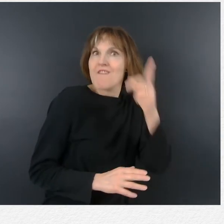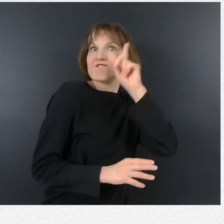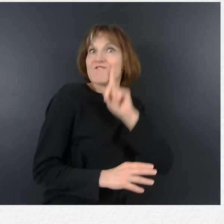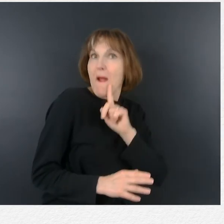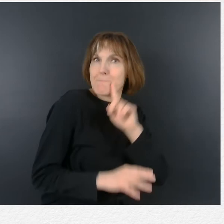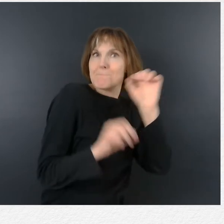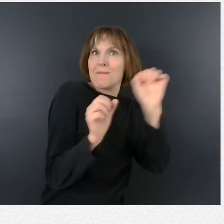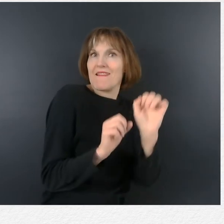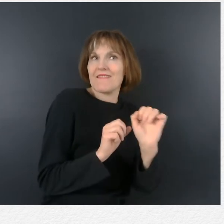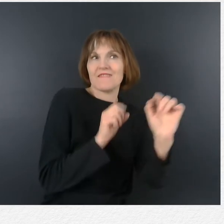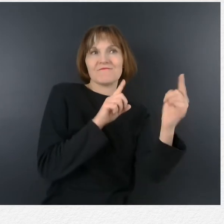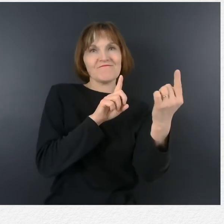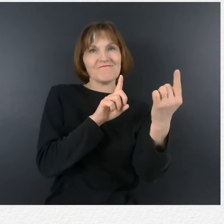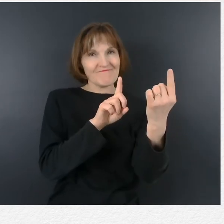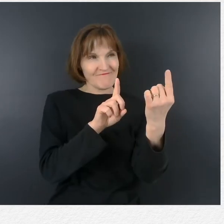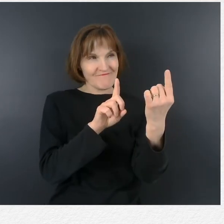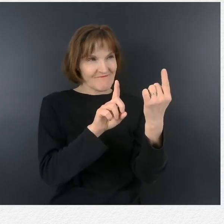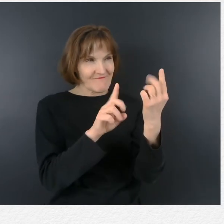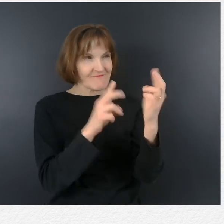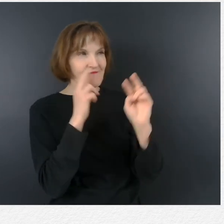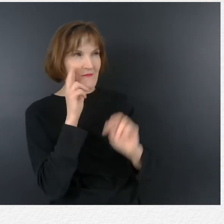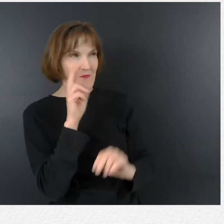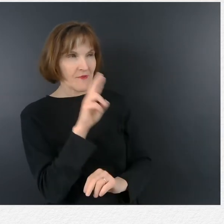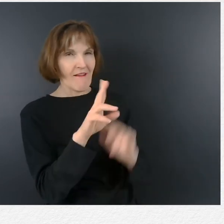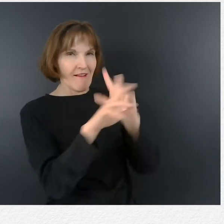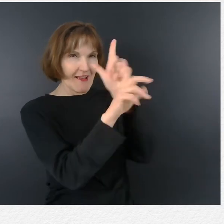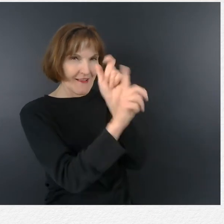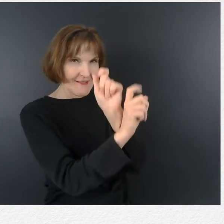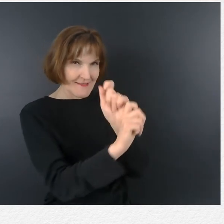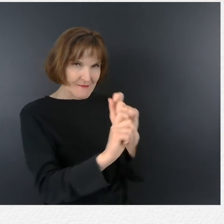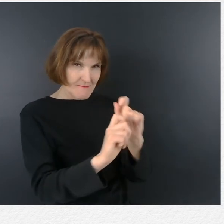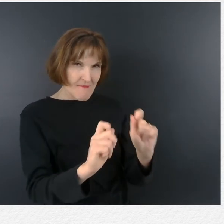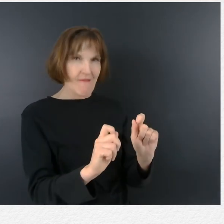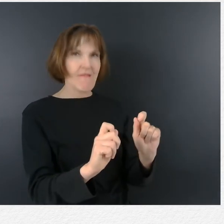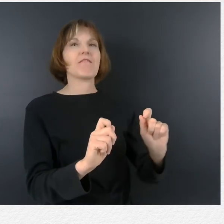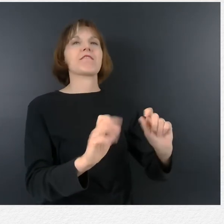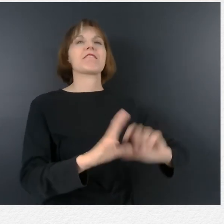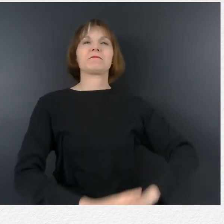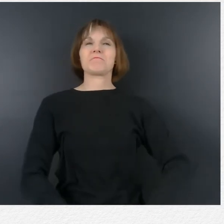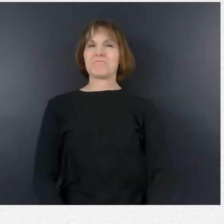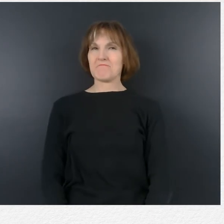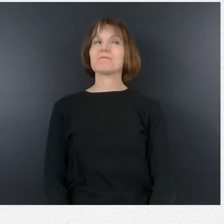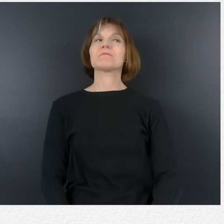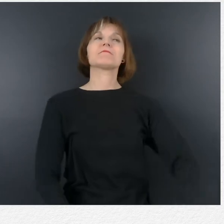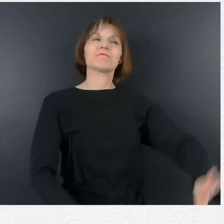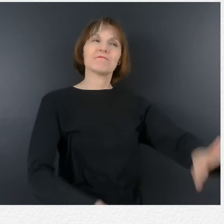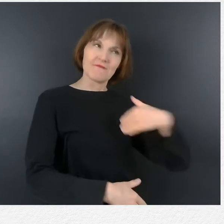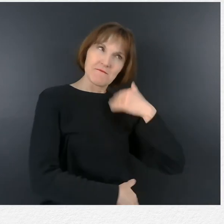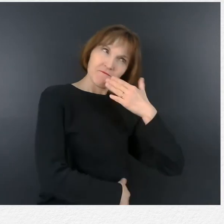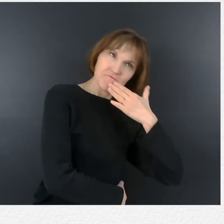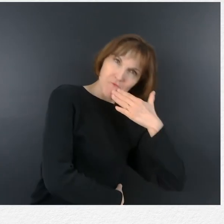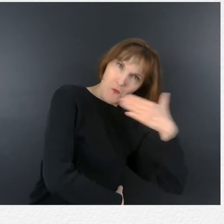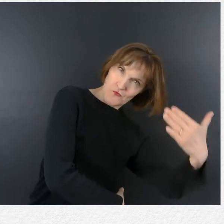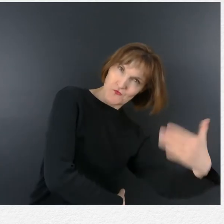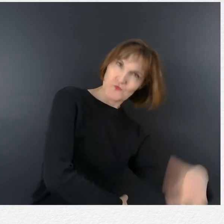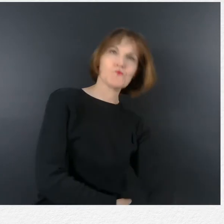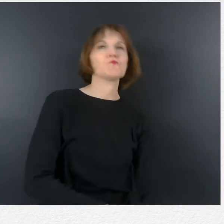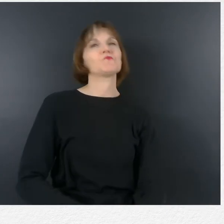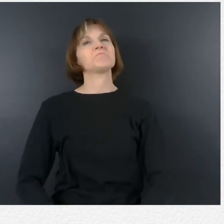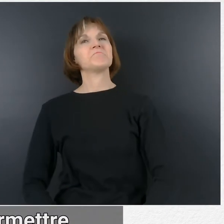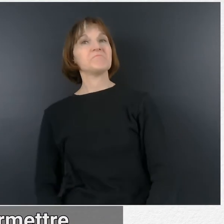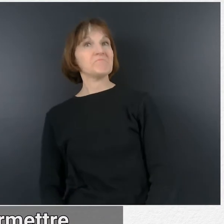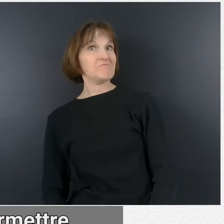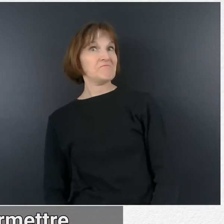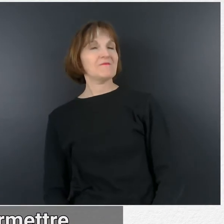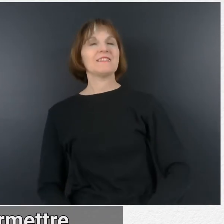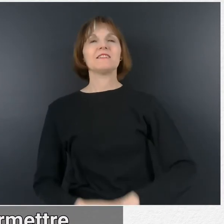avec respect et circonspection, la saluant à chaque occasion. Car personne, malgré sa puissance,